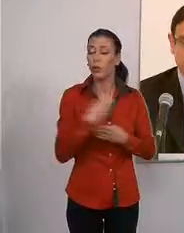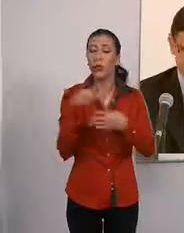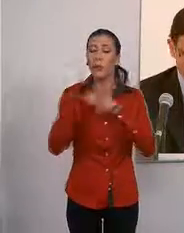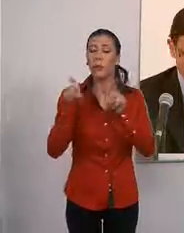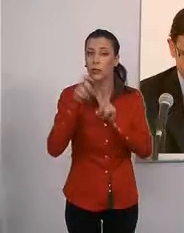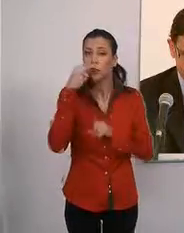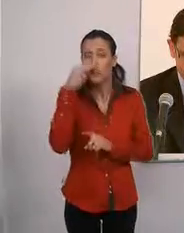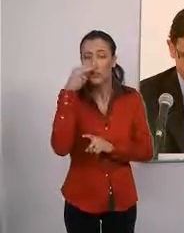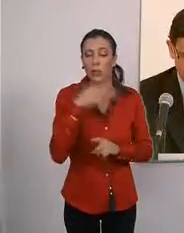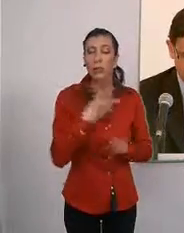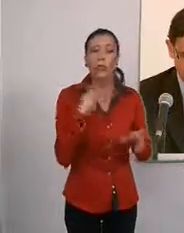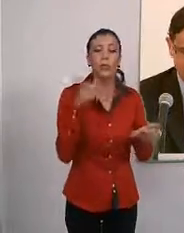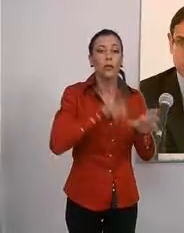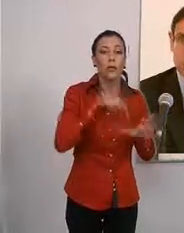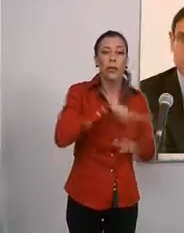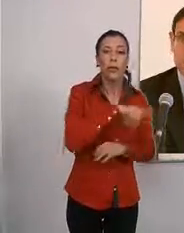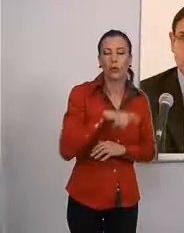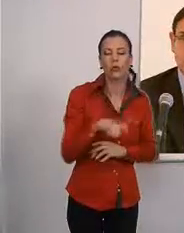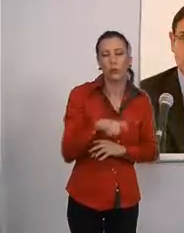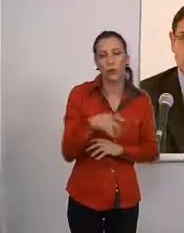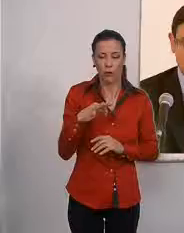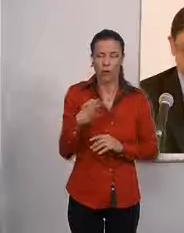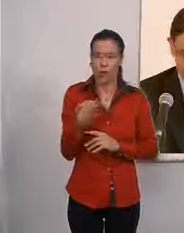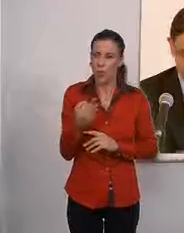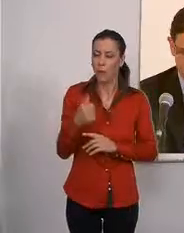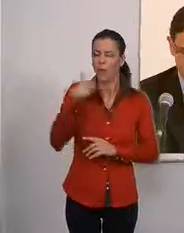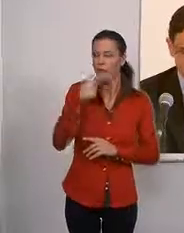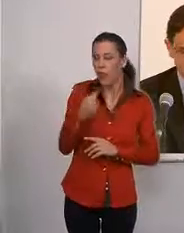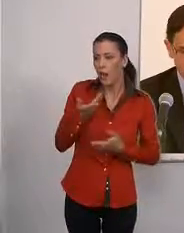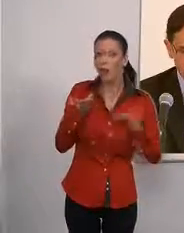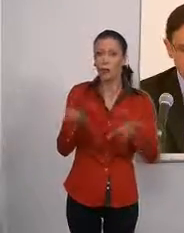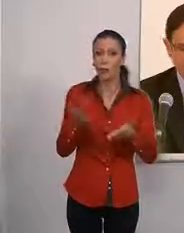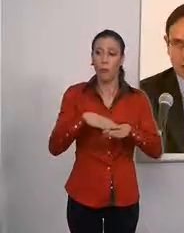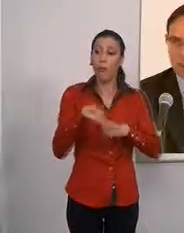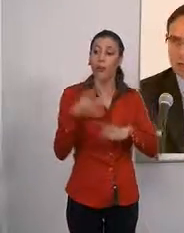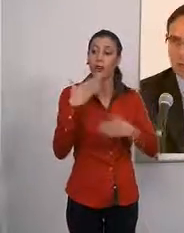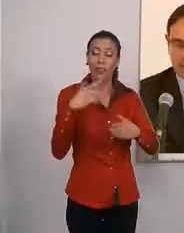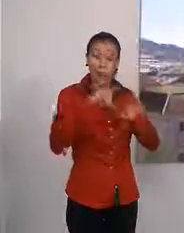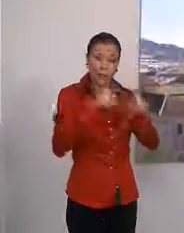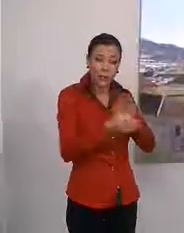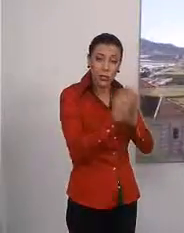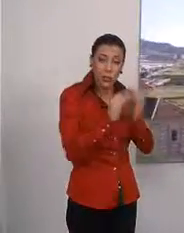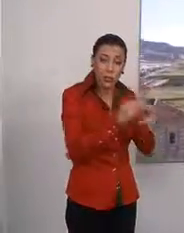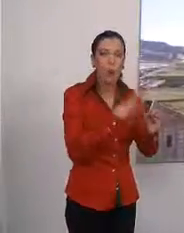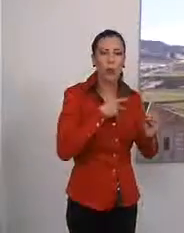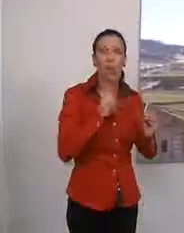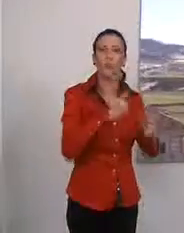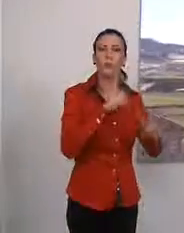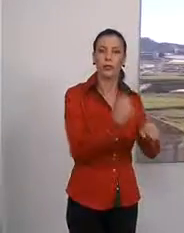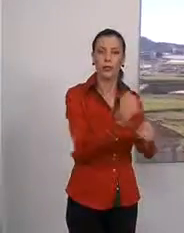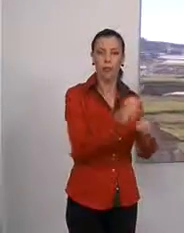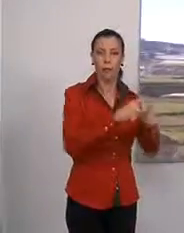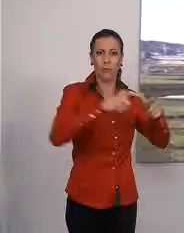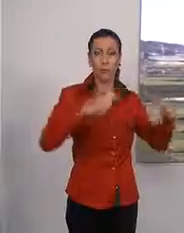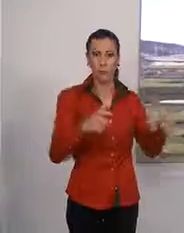compañía que se quiera instalar en la comarca de la costa, porque ello supondría creación de empleo y riqueza. El empresario incidió